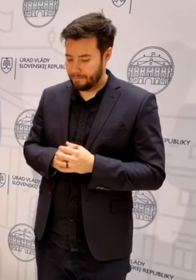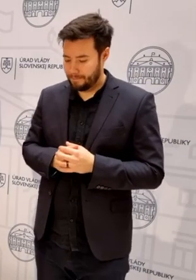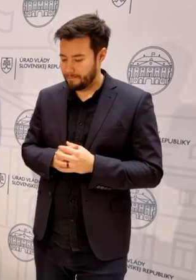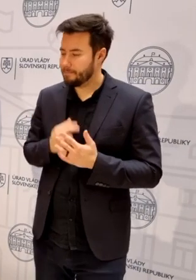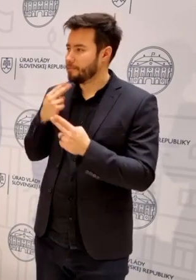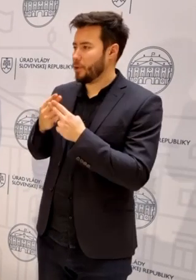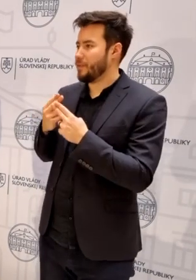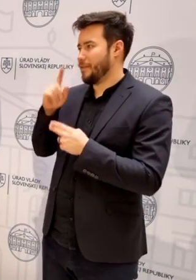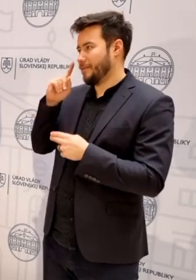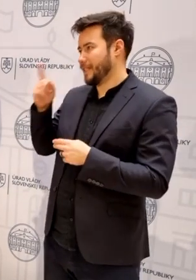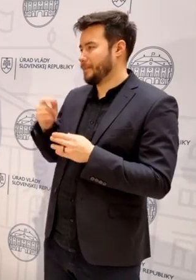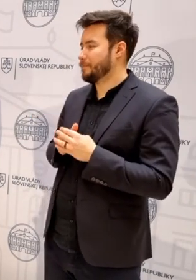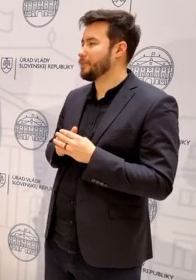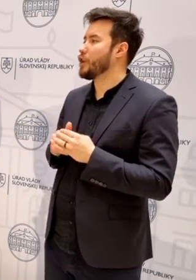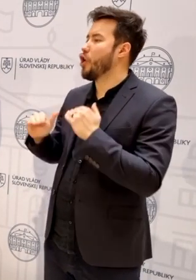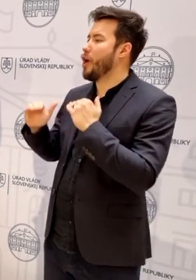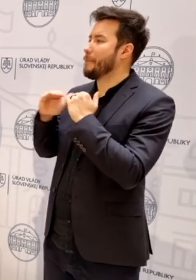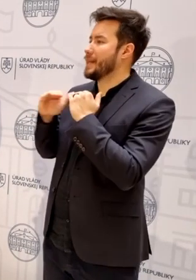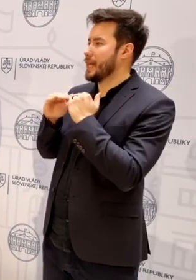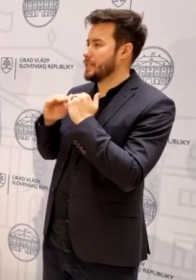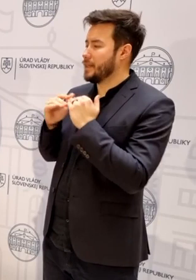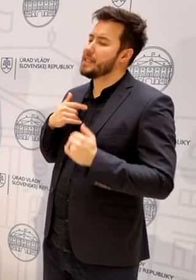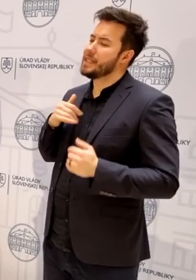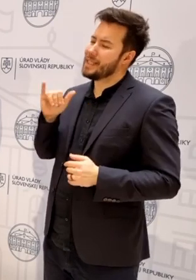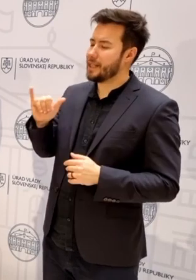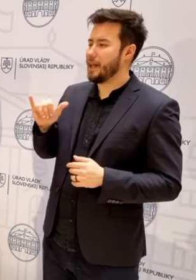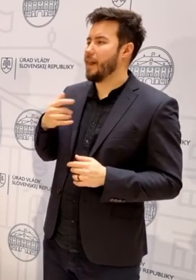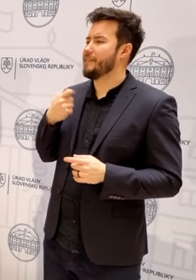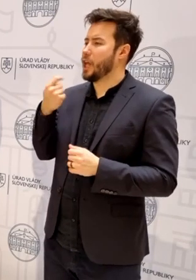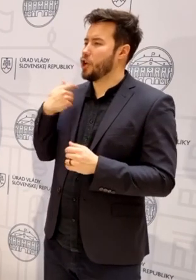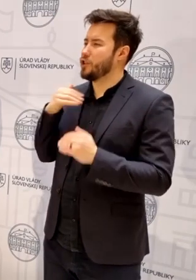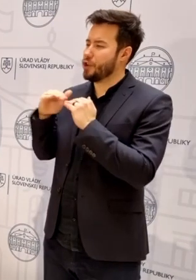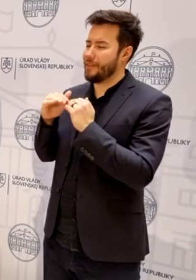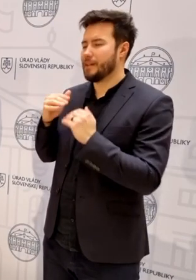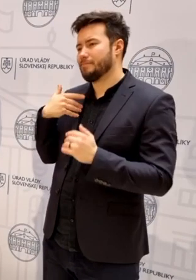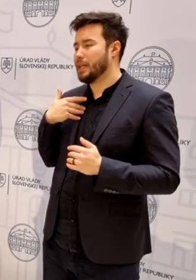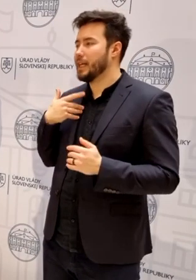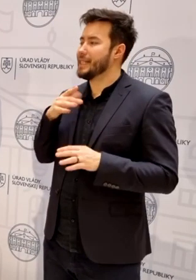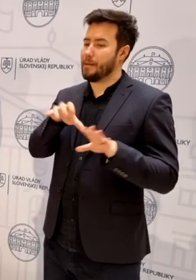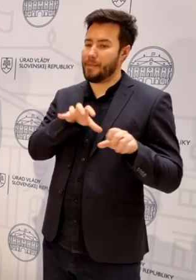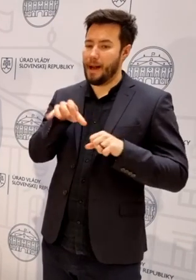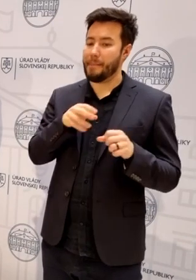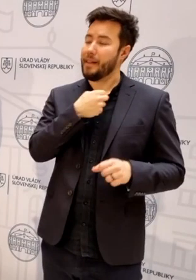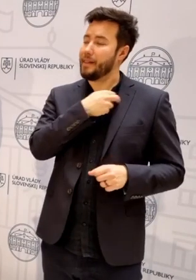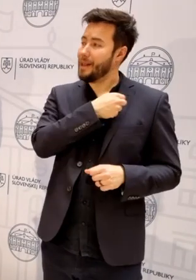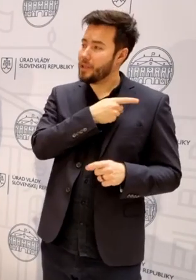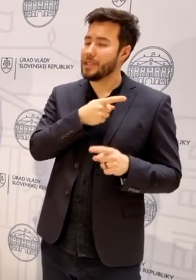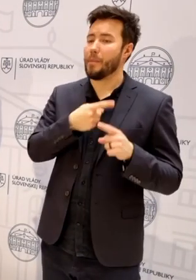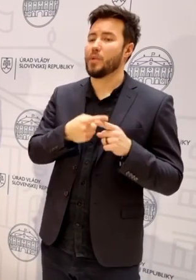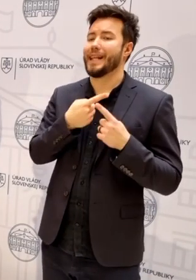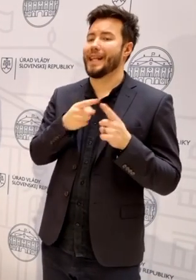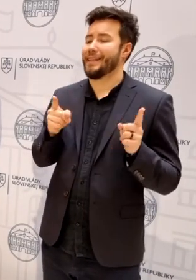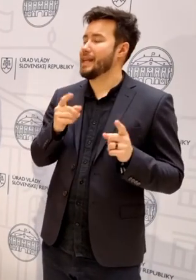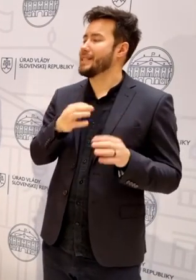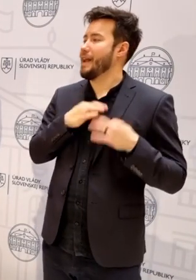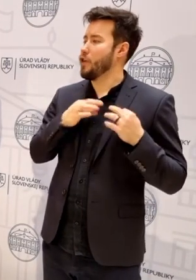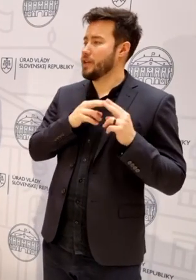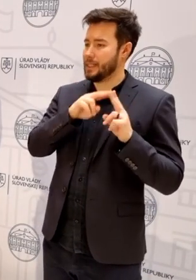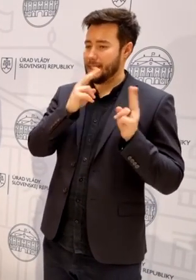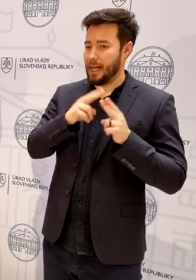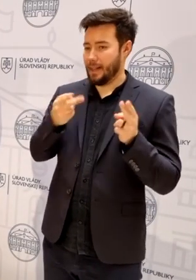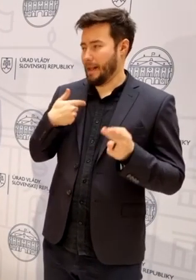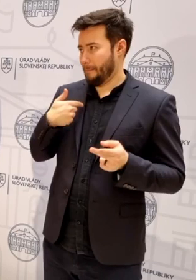zatiaľ v podstate my zbierame údaje, nejakú databázu presne od nemocníc a iných zdravotníckych zariadení v našej gestii, ktoré teda